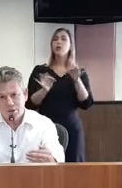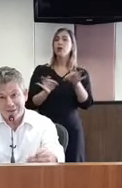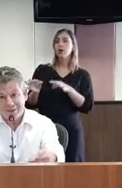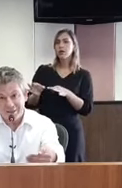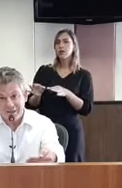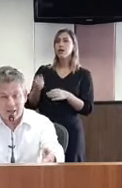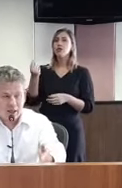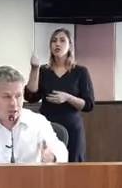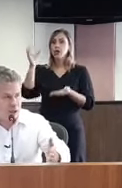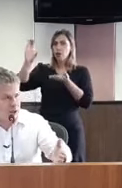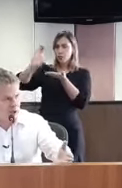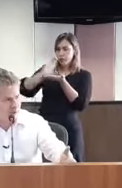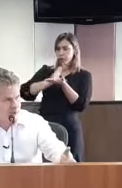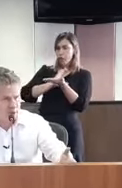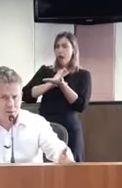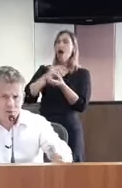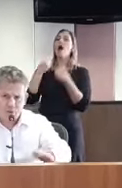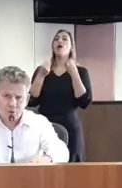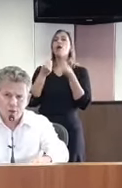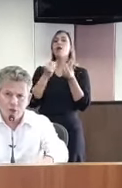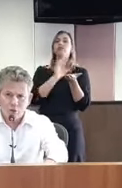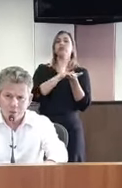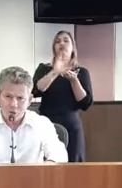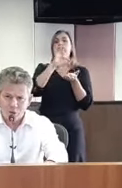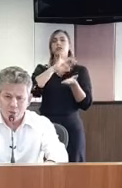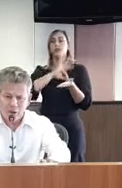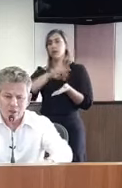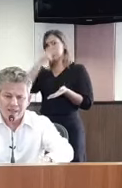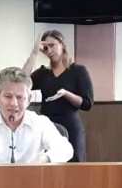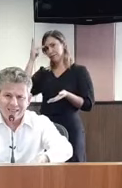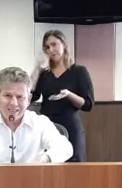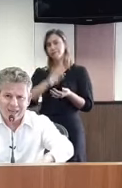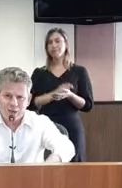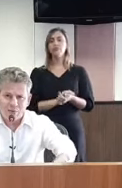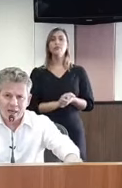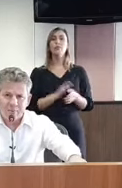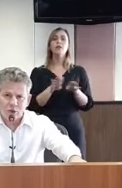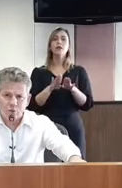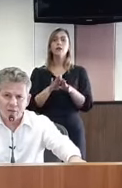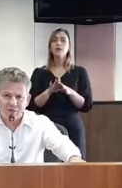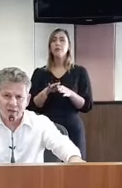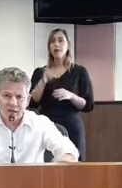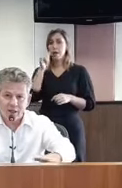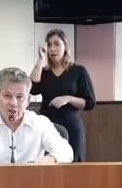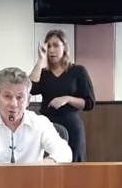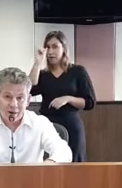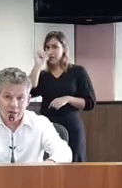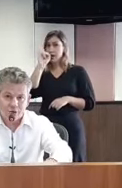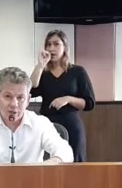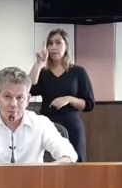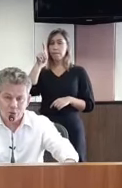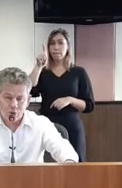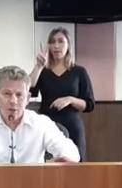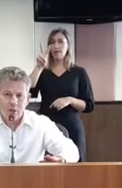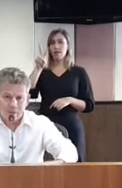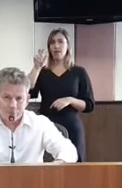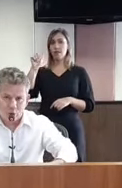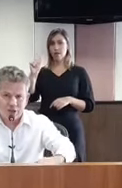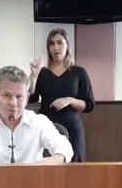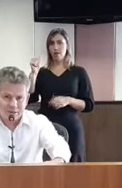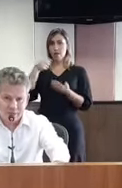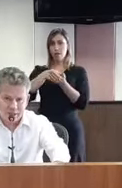poderemos fazer, além daquilo que já fizemos, que foi, num primeiro momento, adiar o pagamento do IPVA de março e abril.